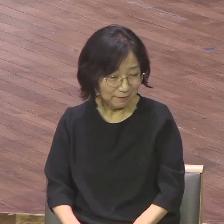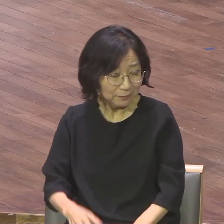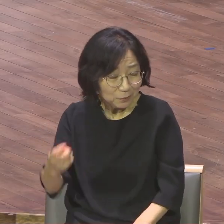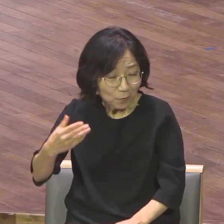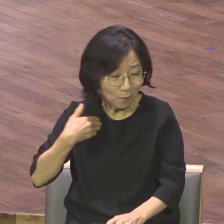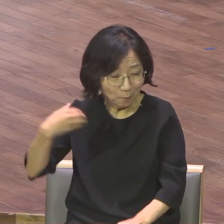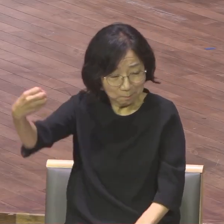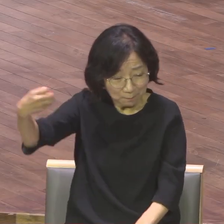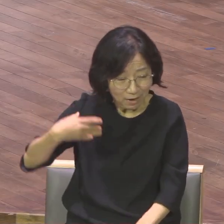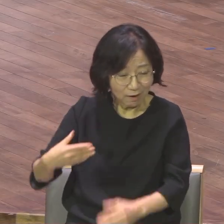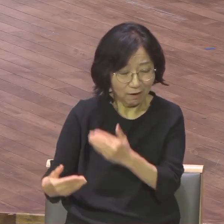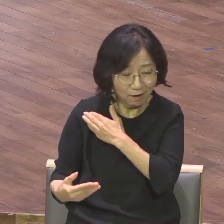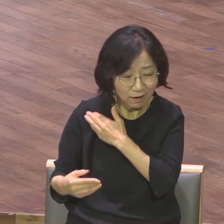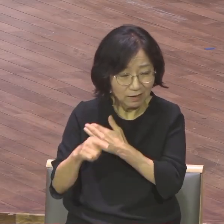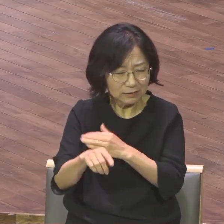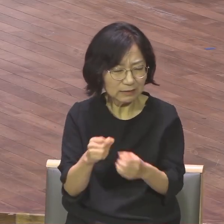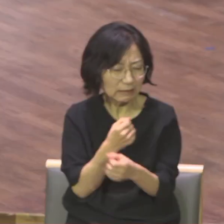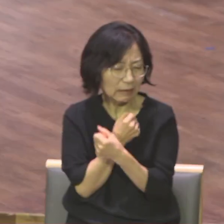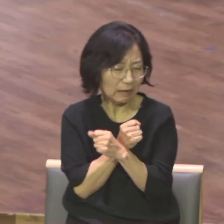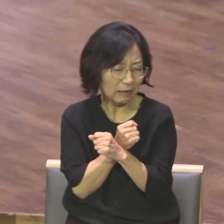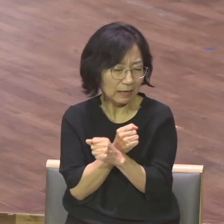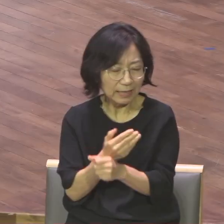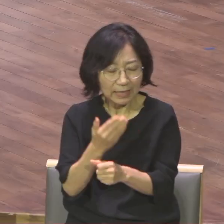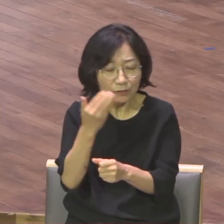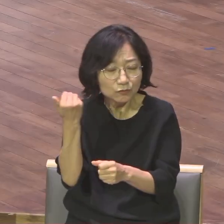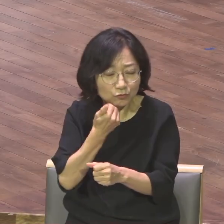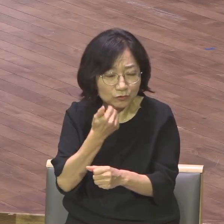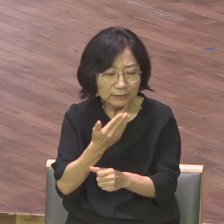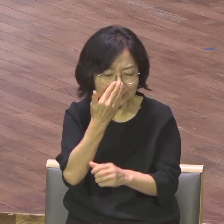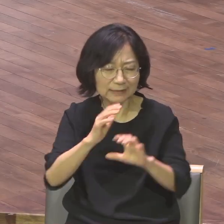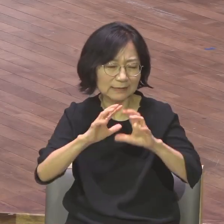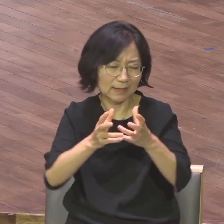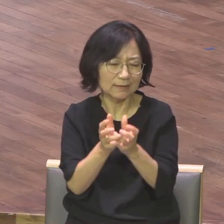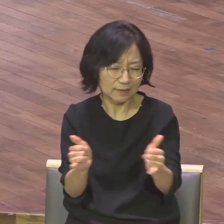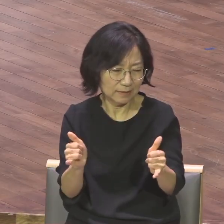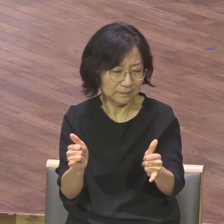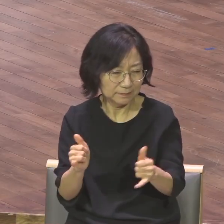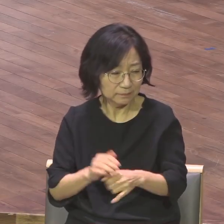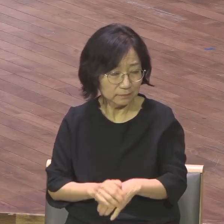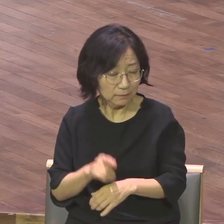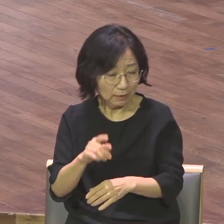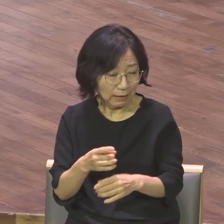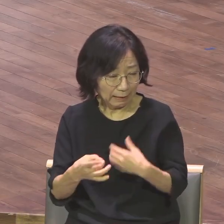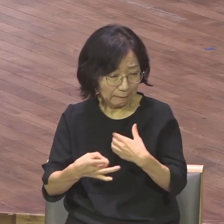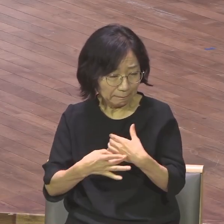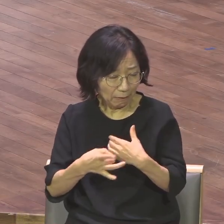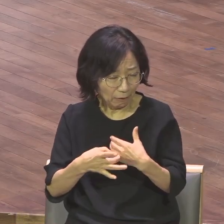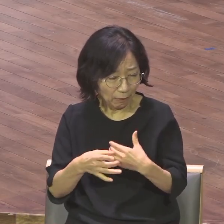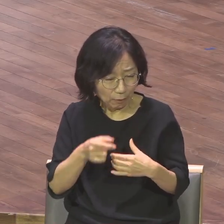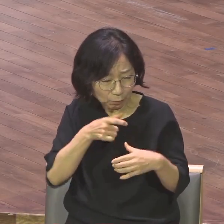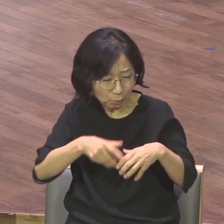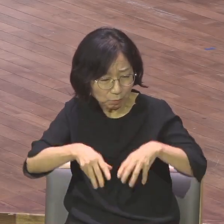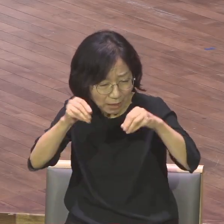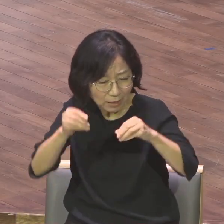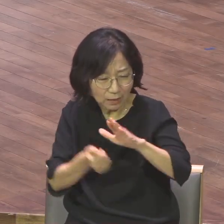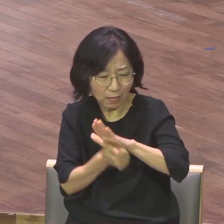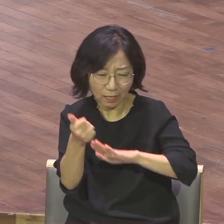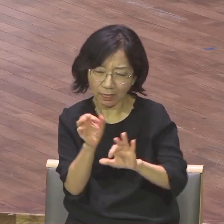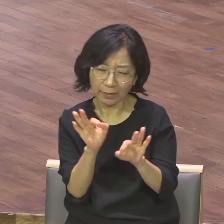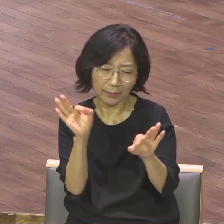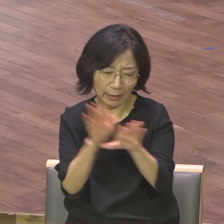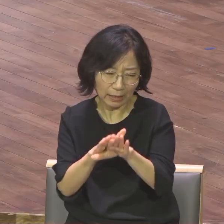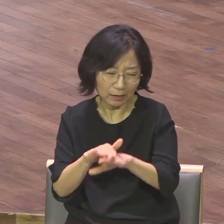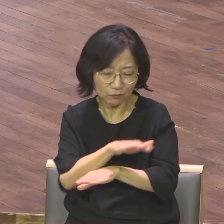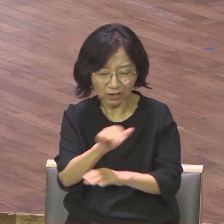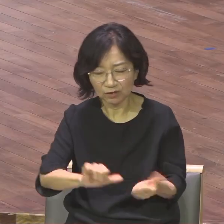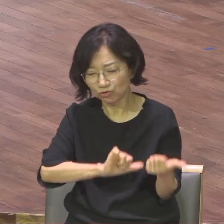또 내게 이르시되 인자야 이 뼈들은 이스라엘 온 족속이라. 그들이 이르기를 우리의 뼈들이 말랐고 우리의